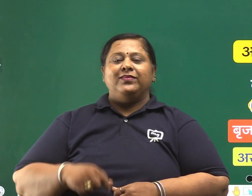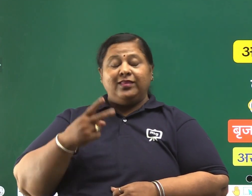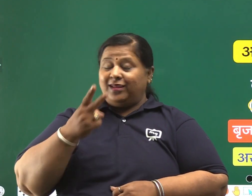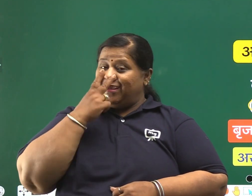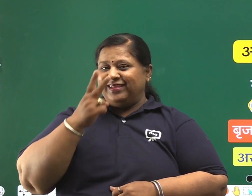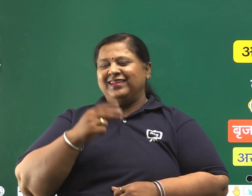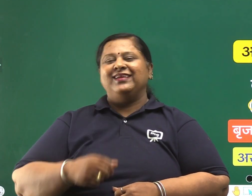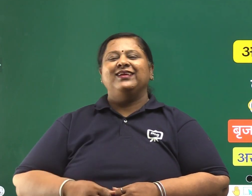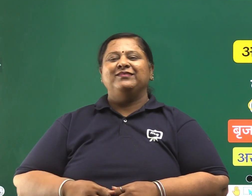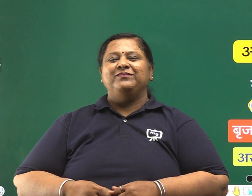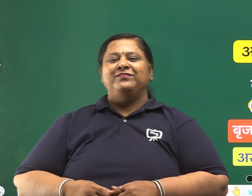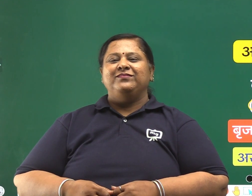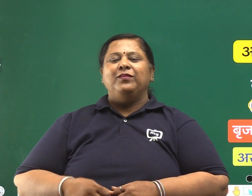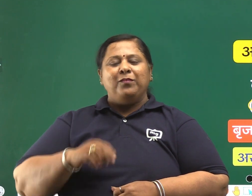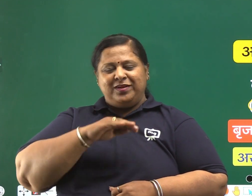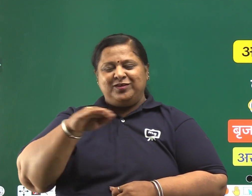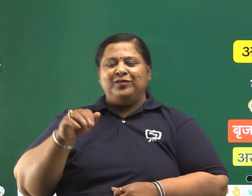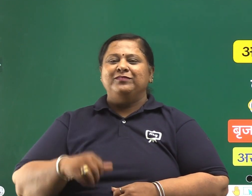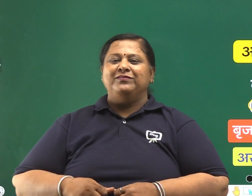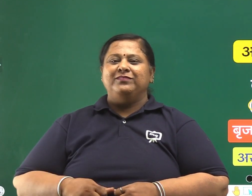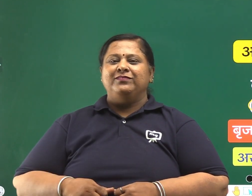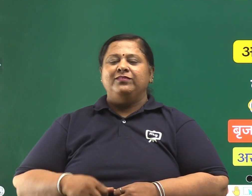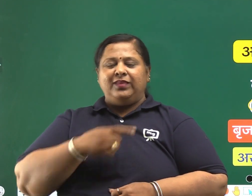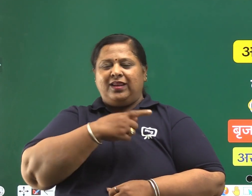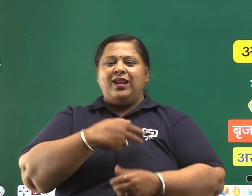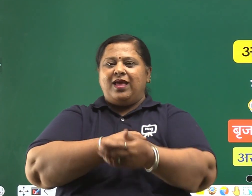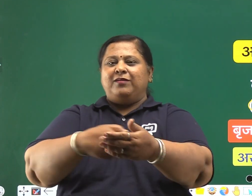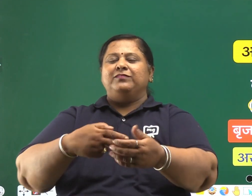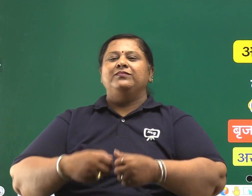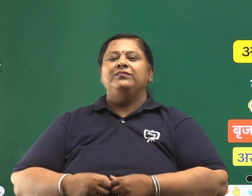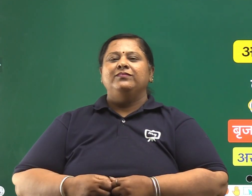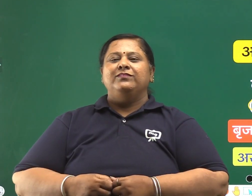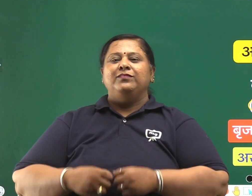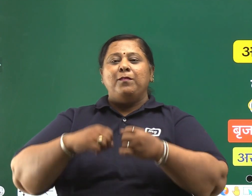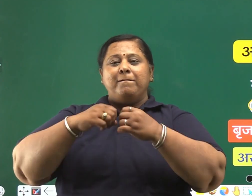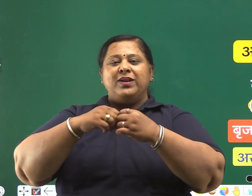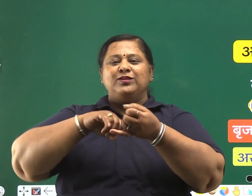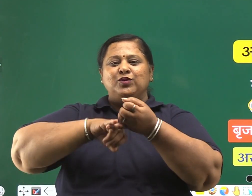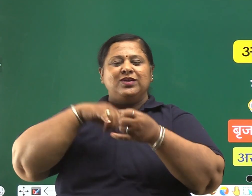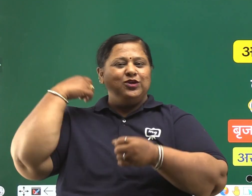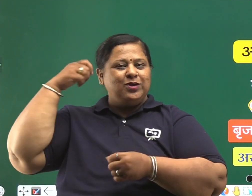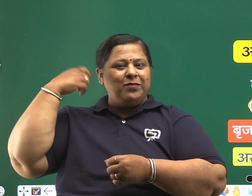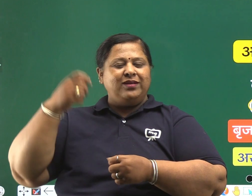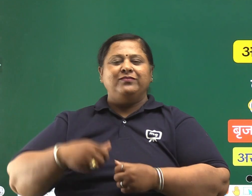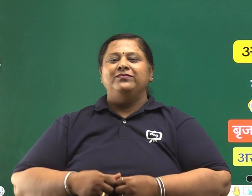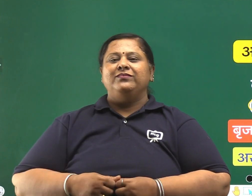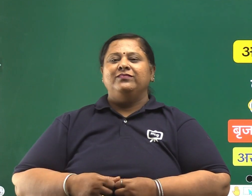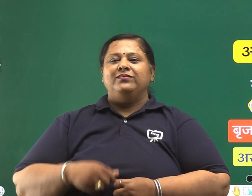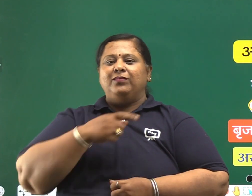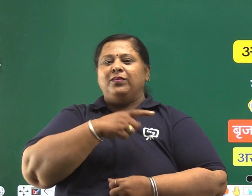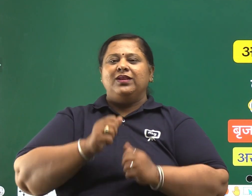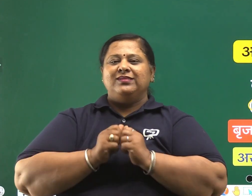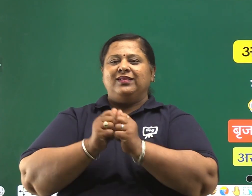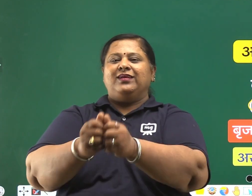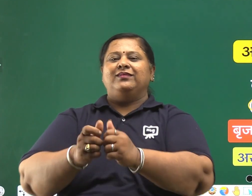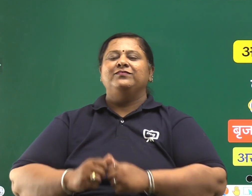दिखाई दे रहे हैं। बच्चों, मेरा नाम ब्रिजसुंदर शर्मा, मेरे साथ